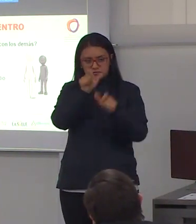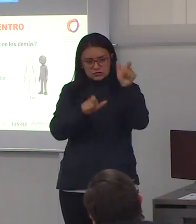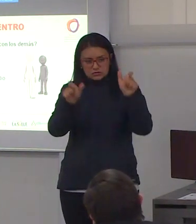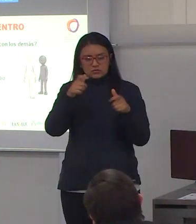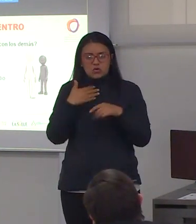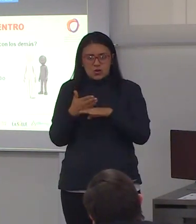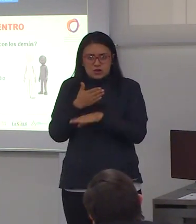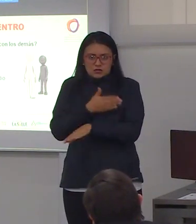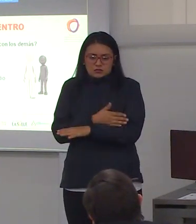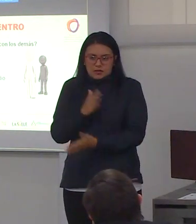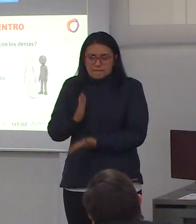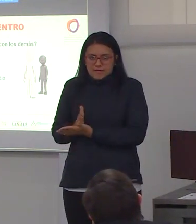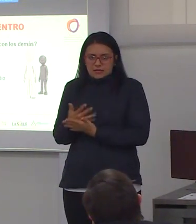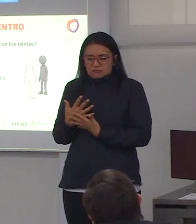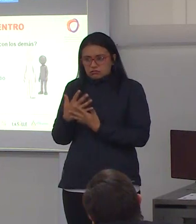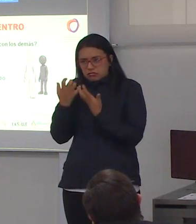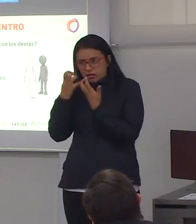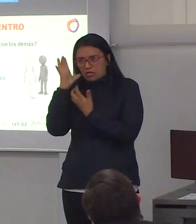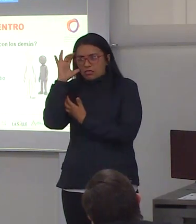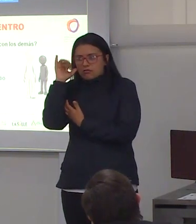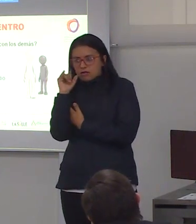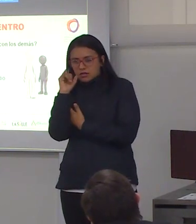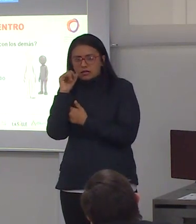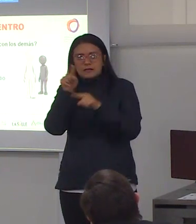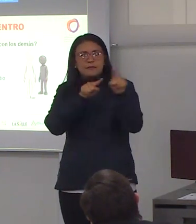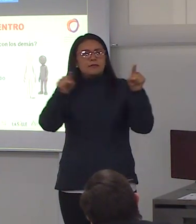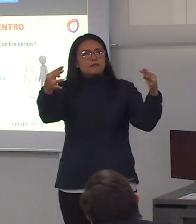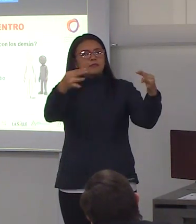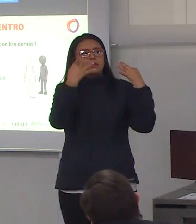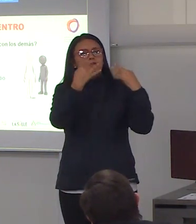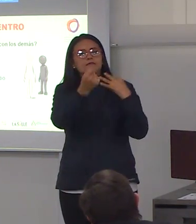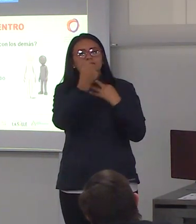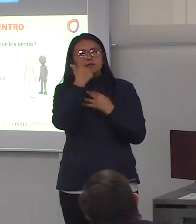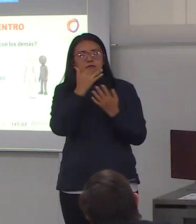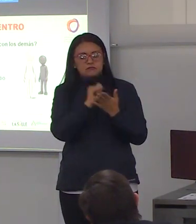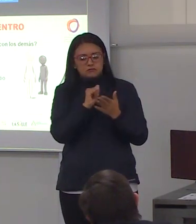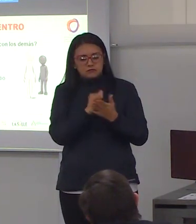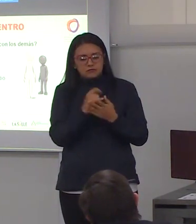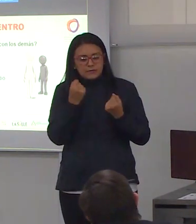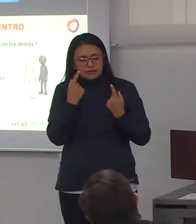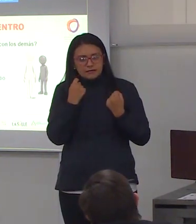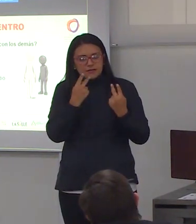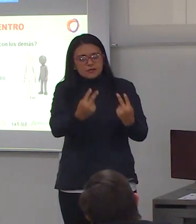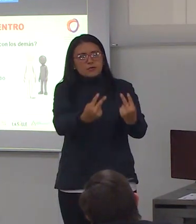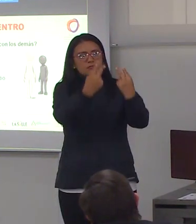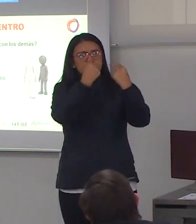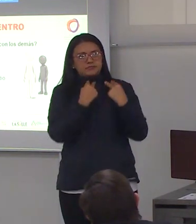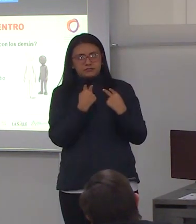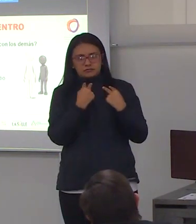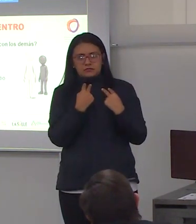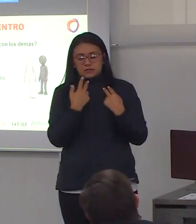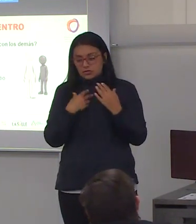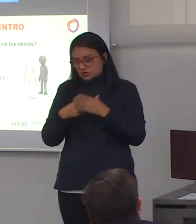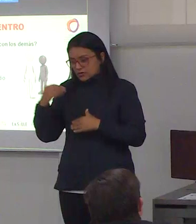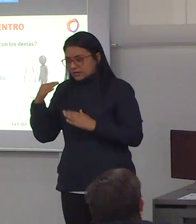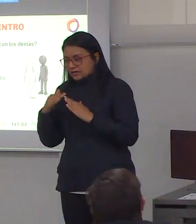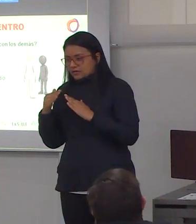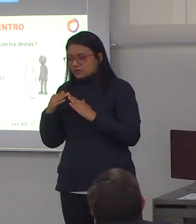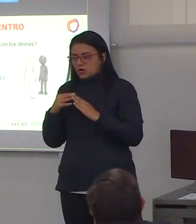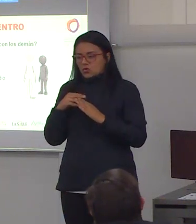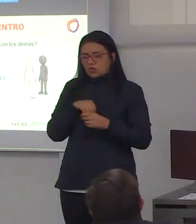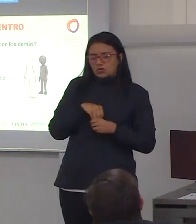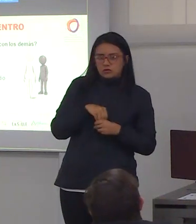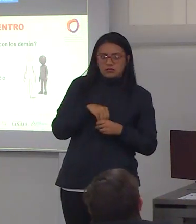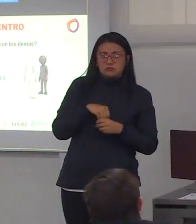por una crisis por ejemplo cómo el resto me está entendiendo a mí después de la crisis cómo me ven salgo de la casa o no salgo de la